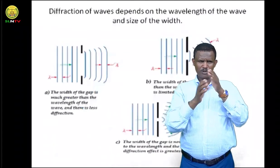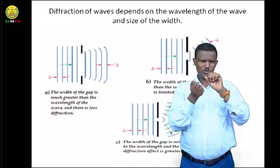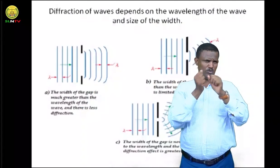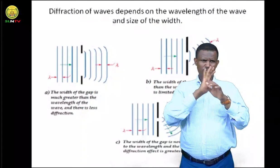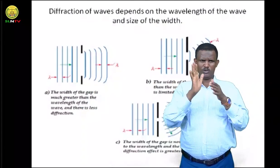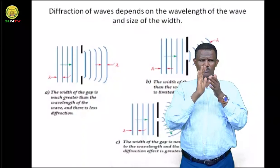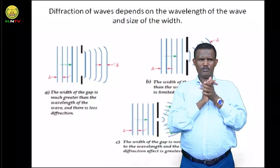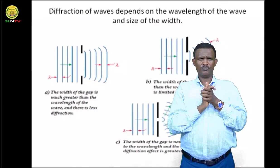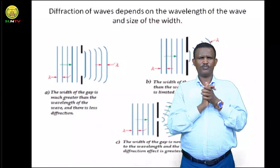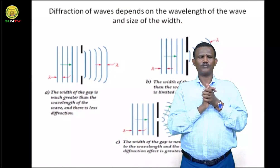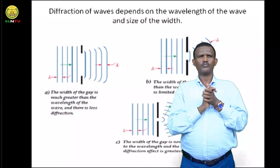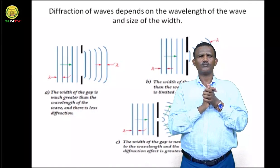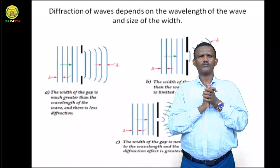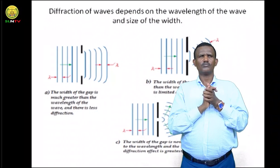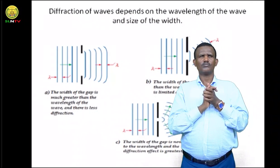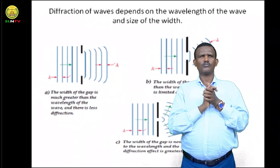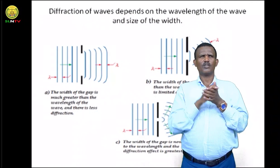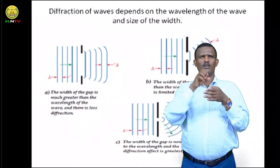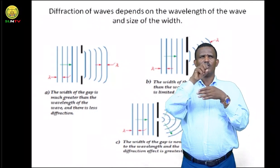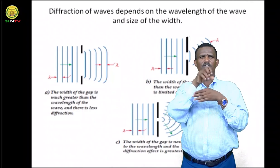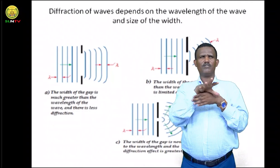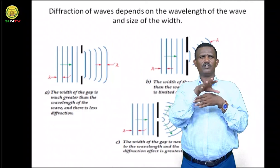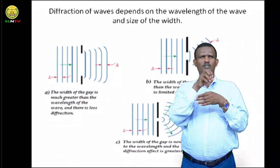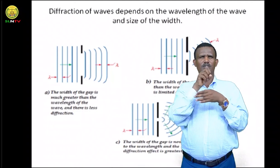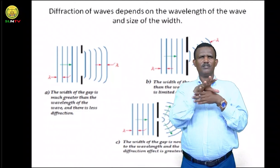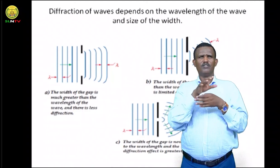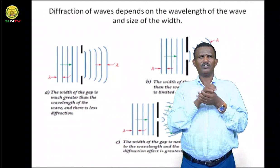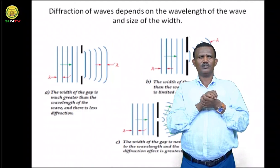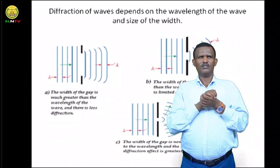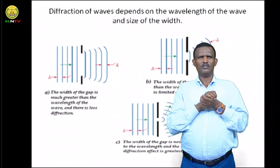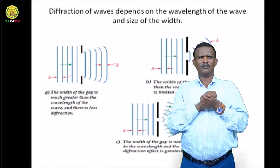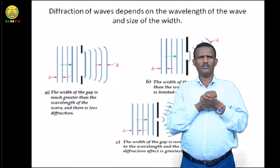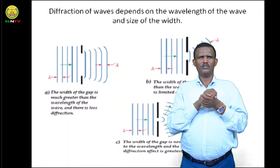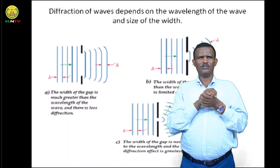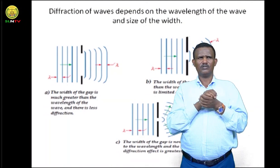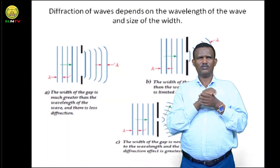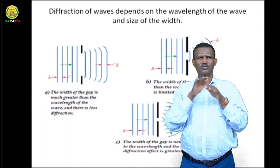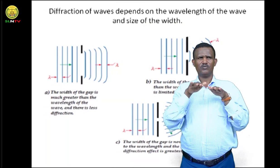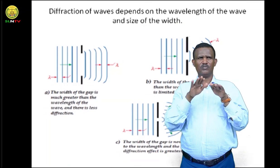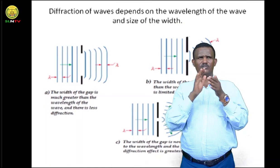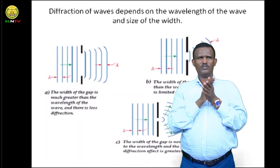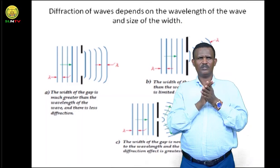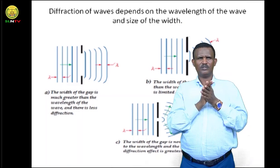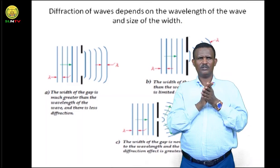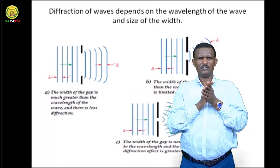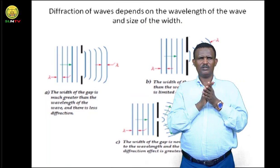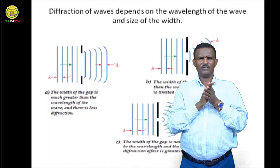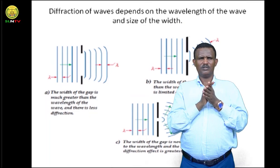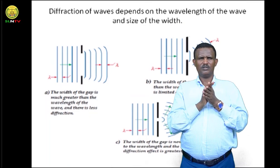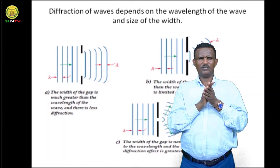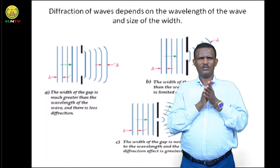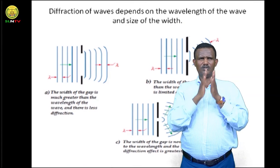bedelayo diffraction wave-isku mar walba wuxuu ku xidhan yahay size-ka ama gaabka ay